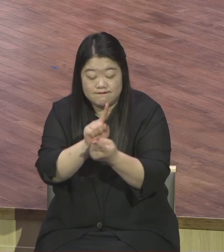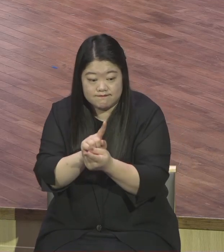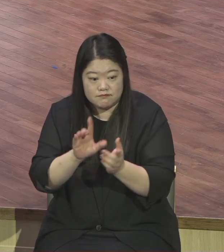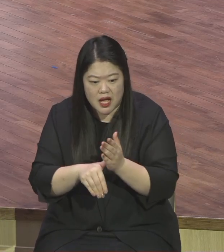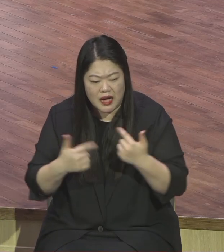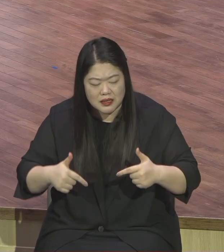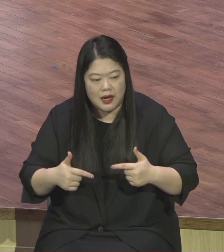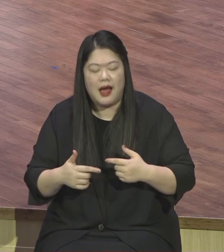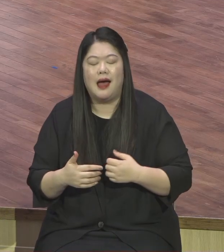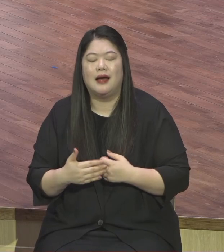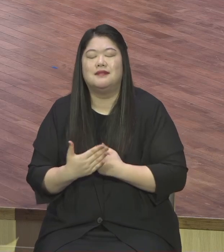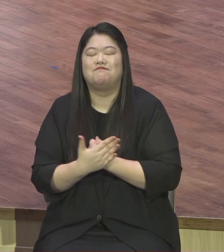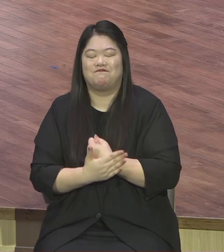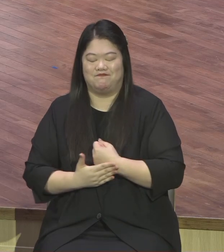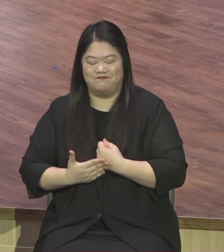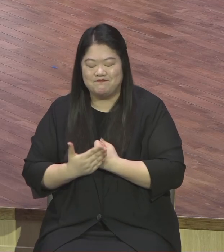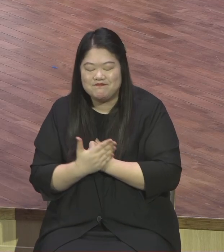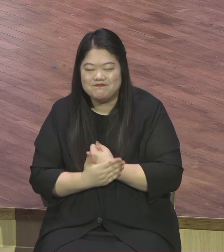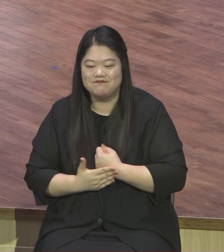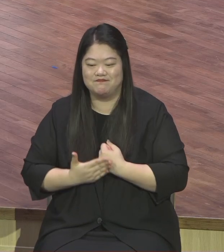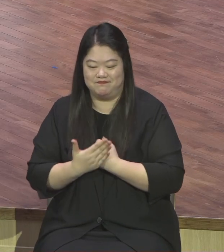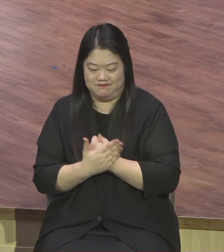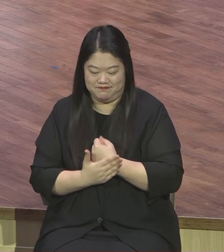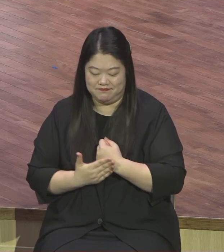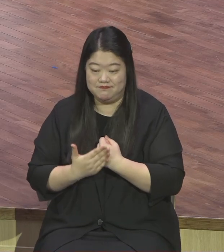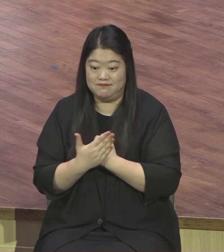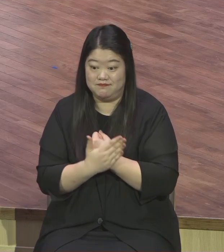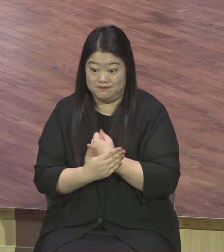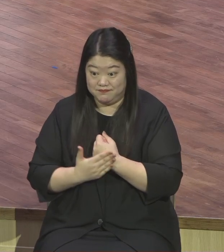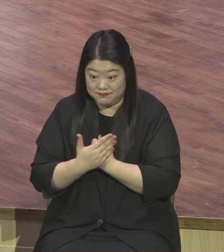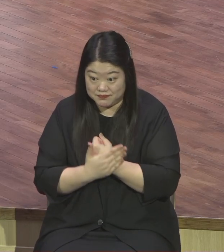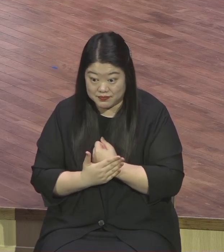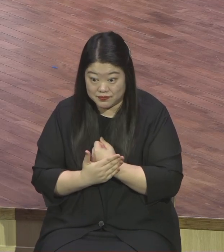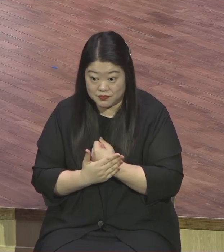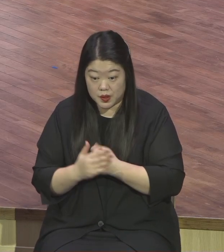주시는 은혜의 담비 속에 영적 성장이